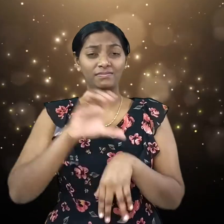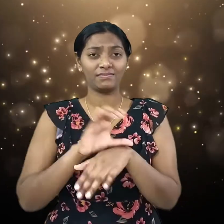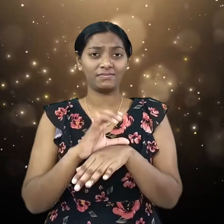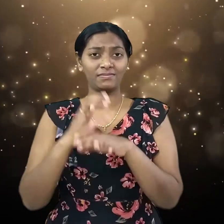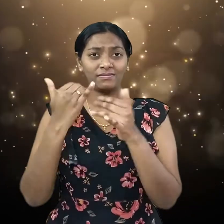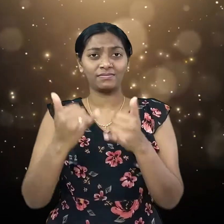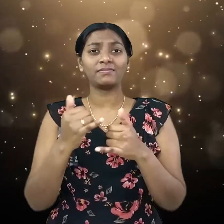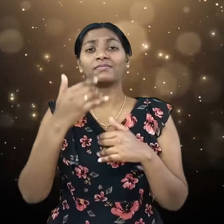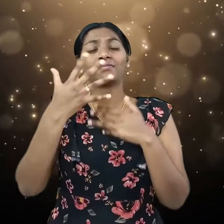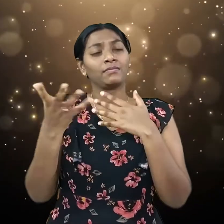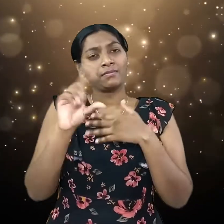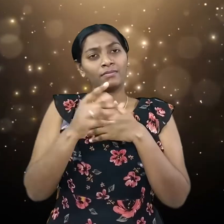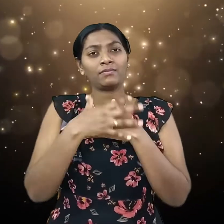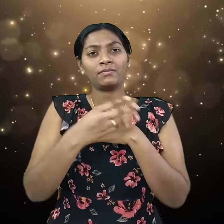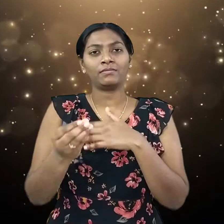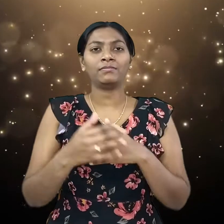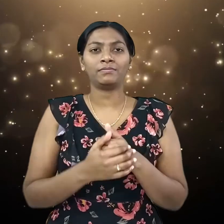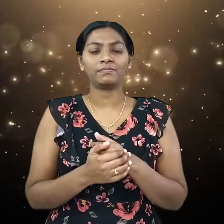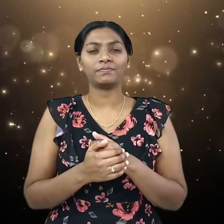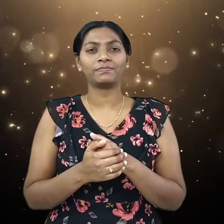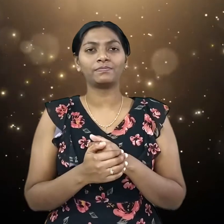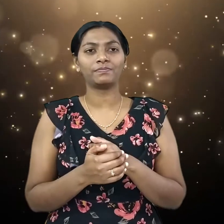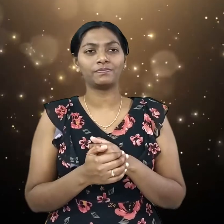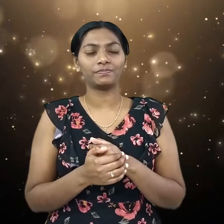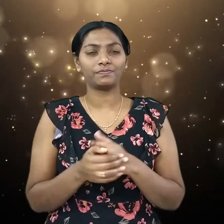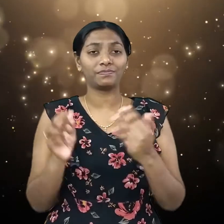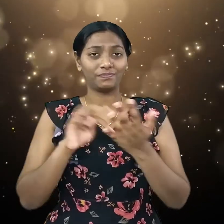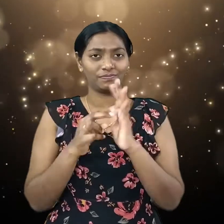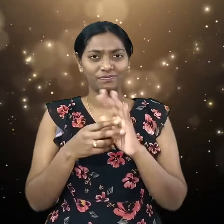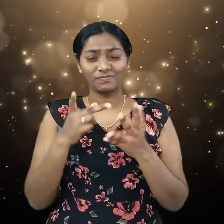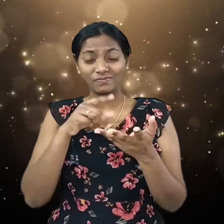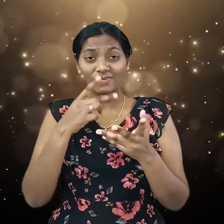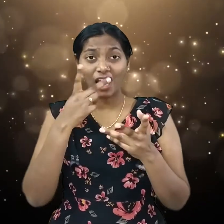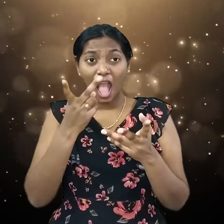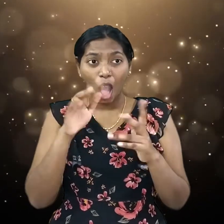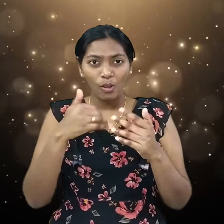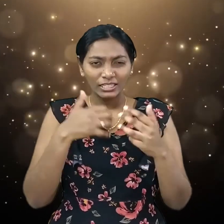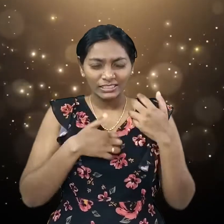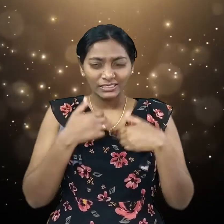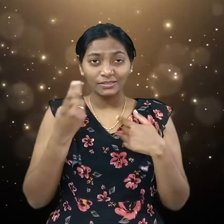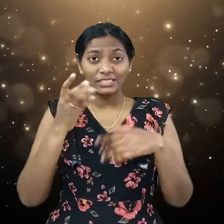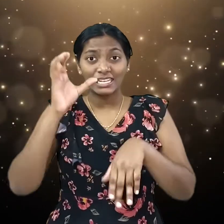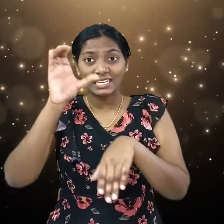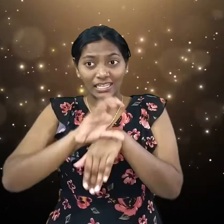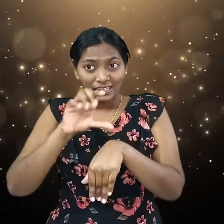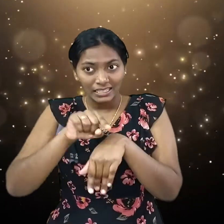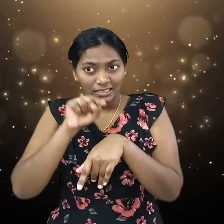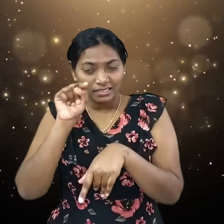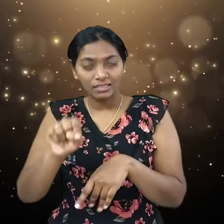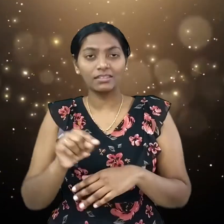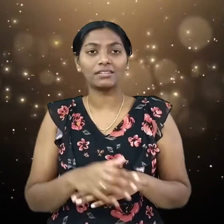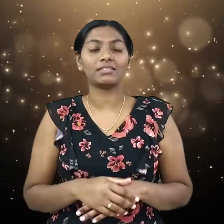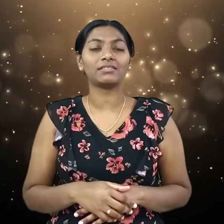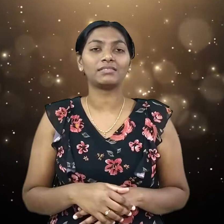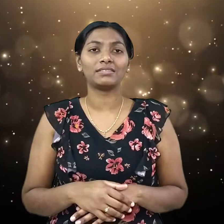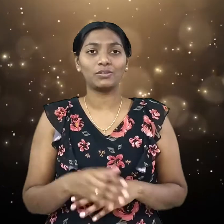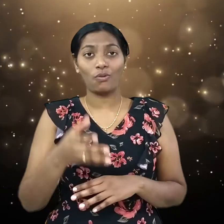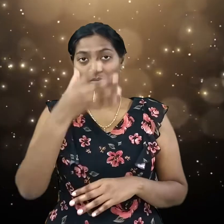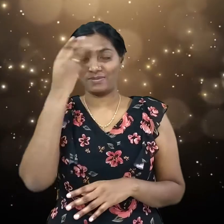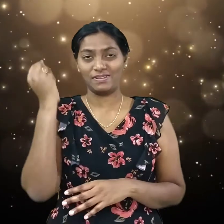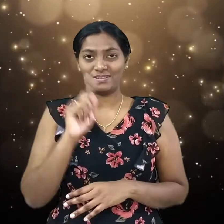द्वारा, ताकि अब कलीसिया के द्वारा। आप समझ रहे हैं ये सारा खेला पलटेगा कैसे? कलीसिया के द्वारा। प्रेज द